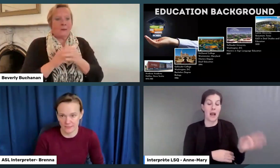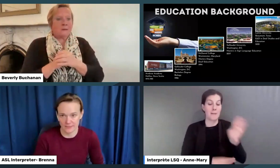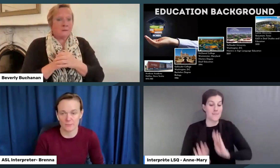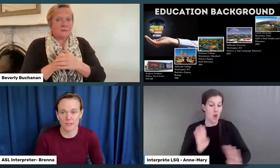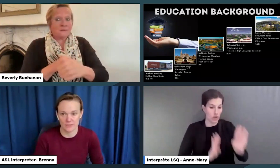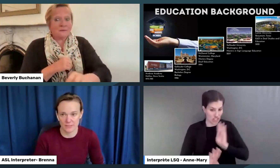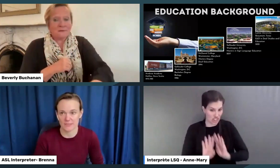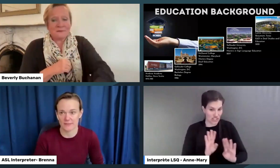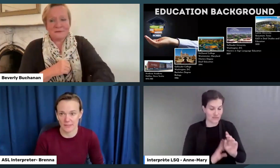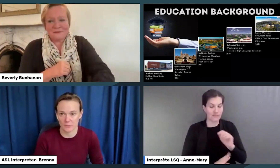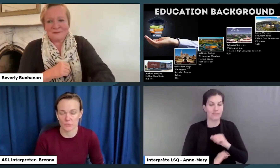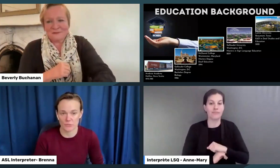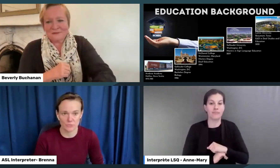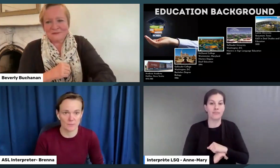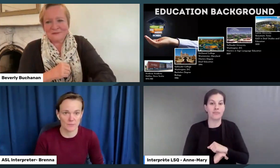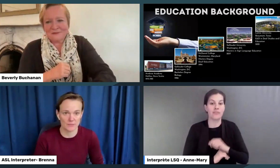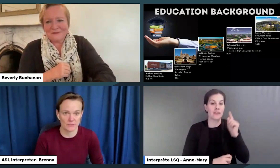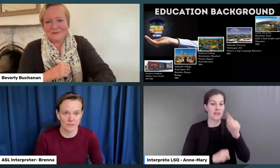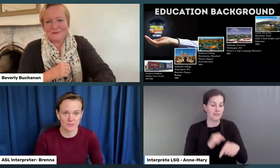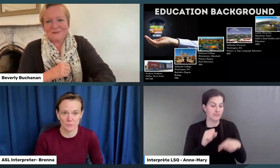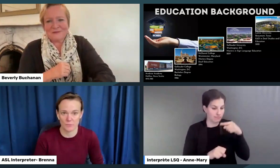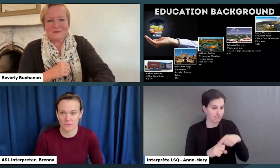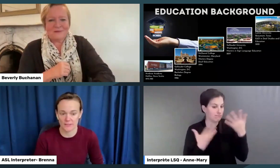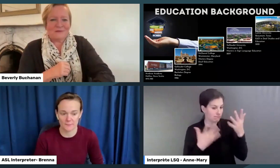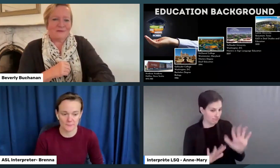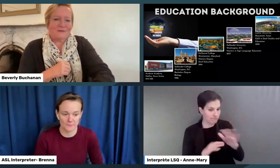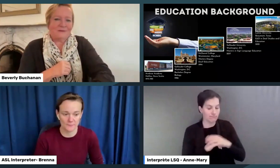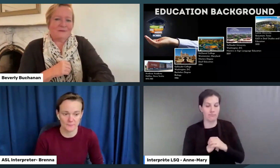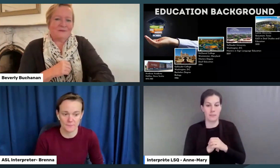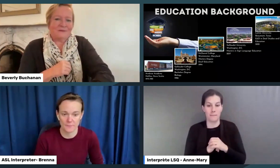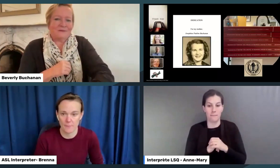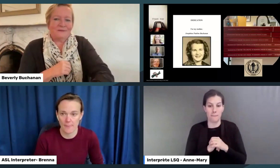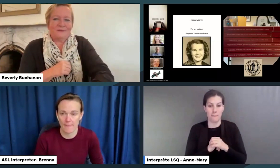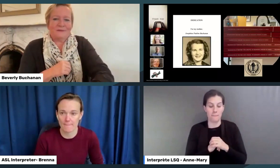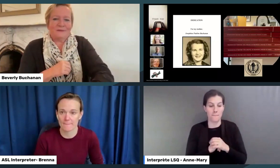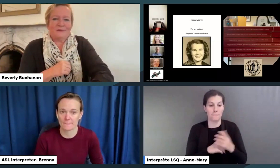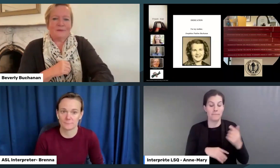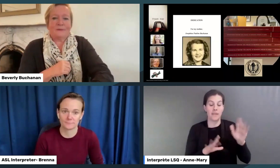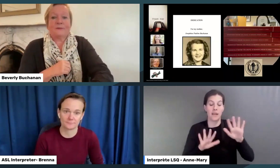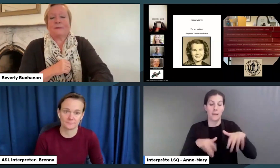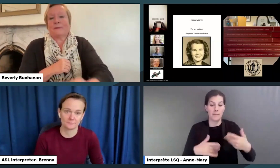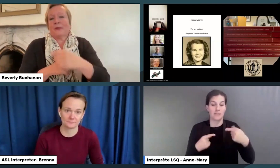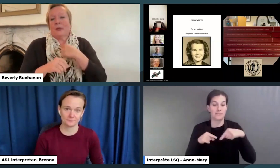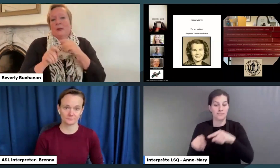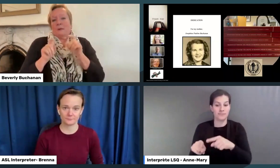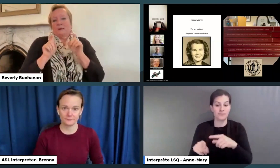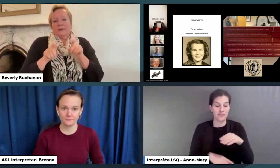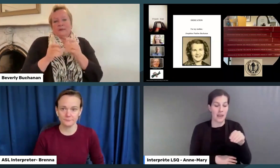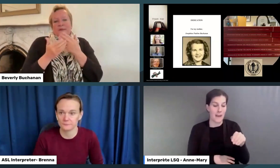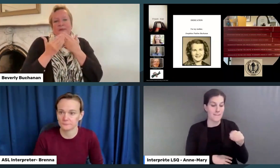une recherche axée sur la langue des signes des maritimes et c'est l'objet de ma présentation aujourd'hui.